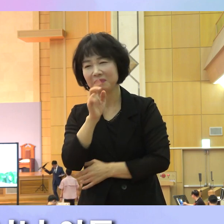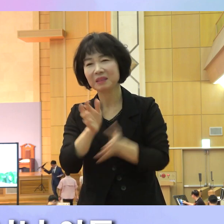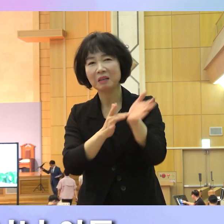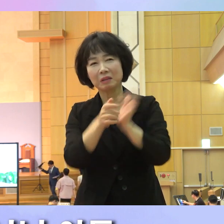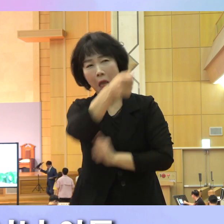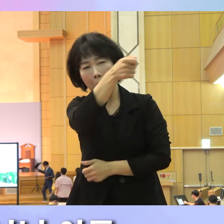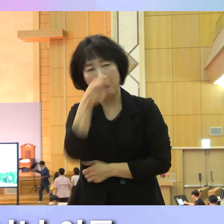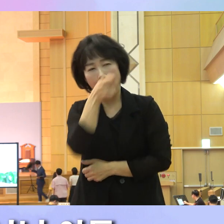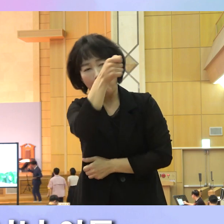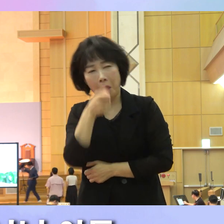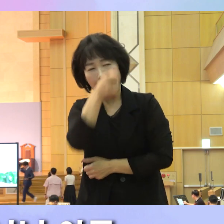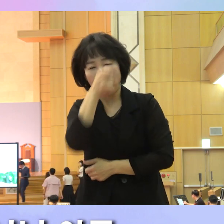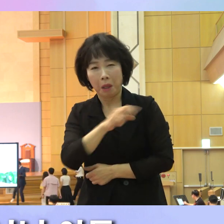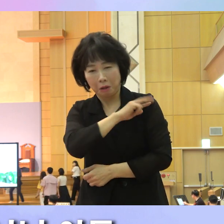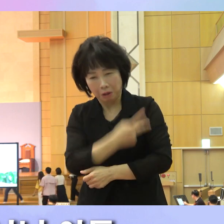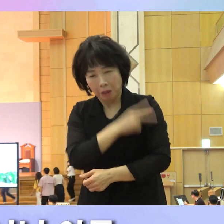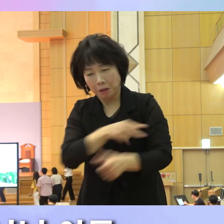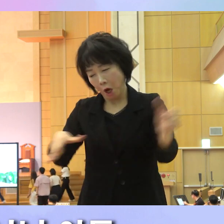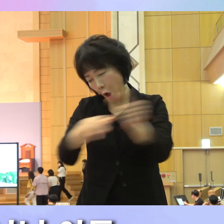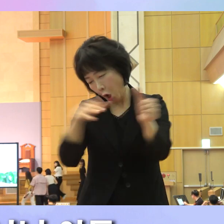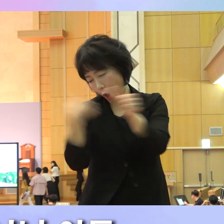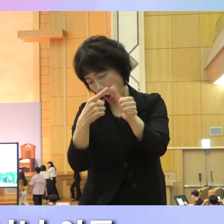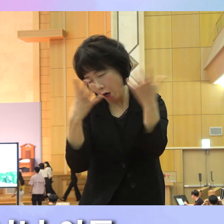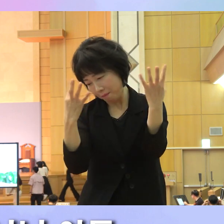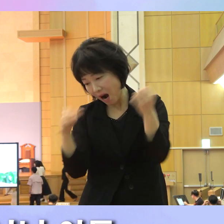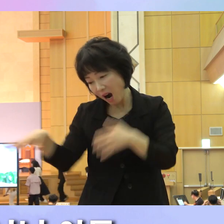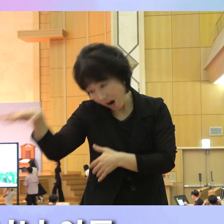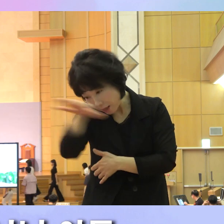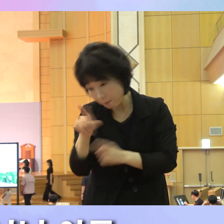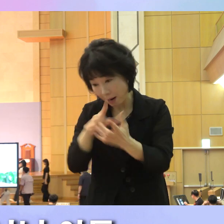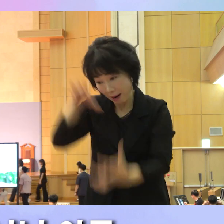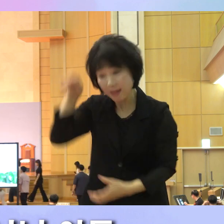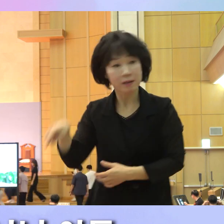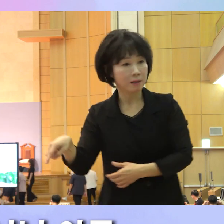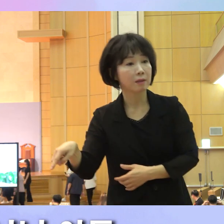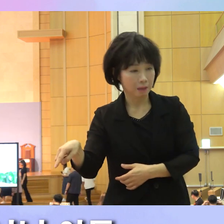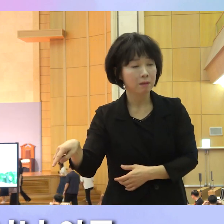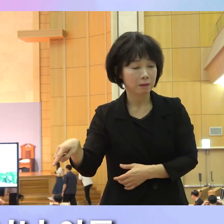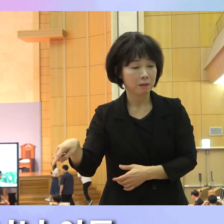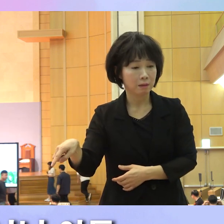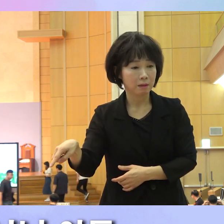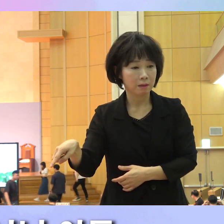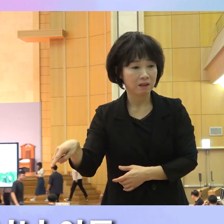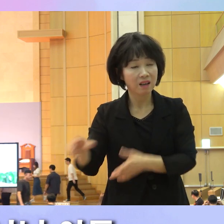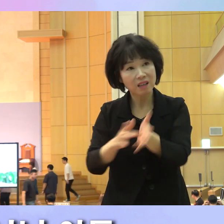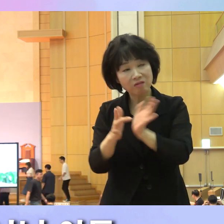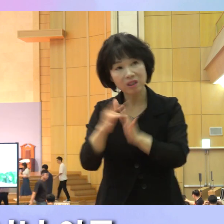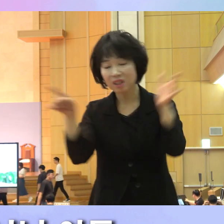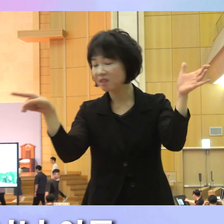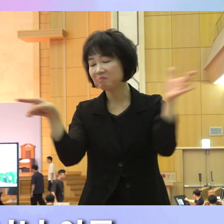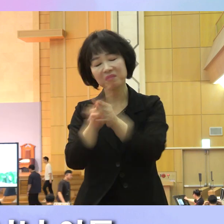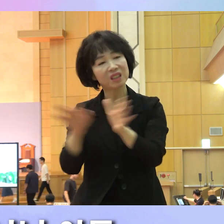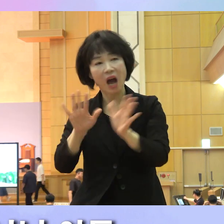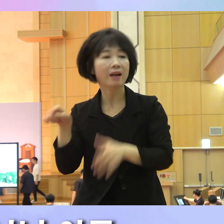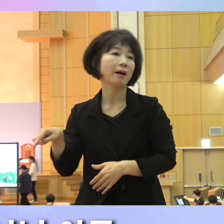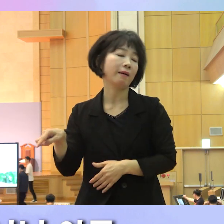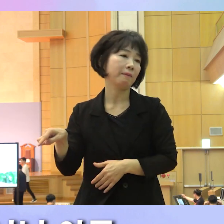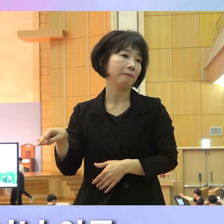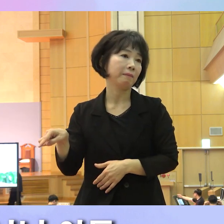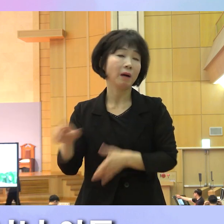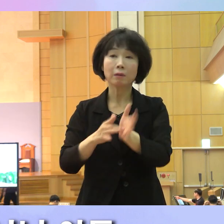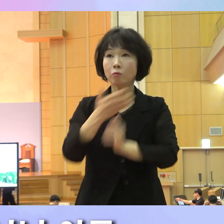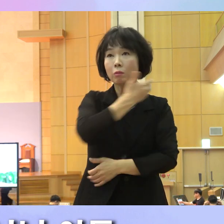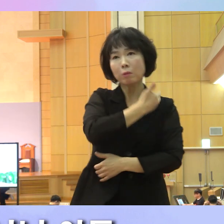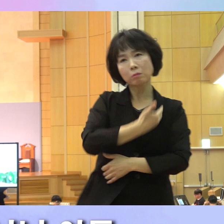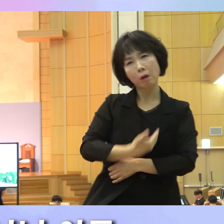요셉의 아들이요, 마리아의 아들이요, 그렇게 말하면서 예수님을 믿지 않았습니다.